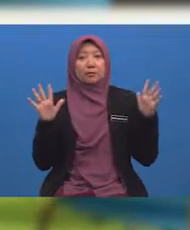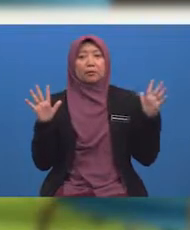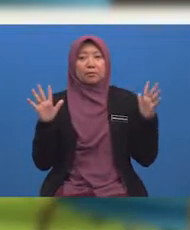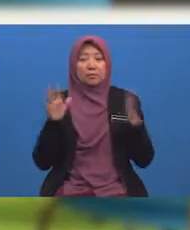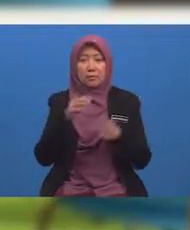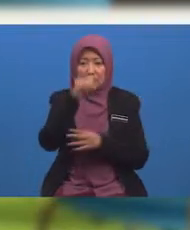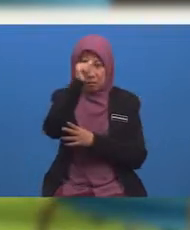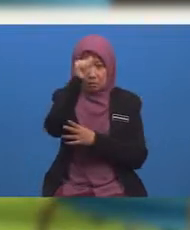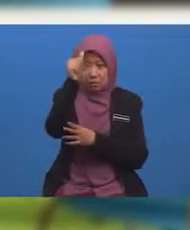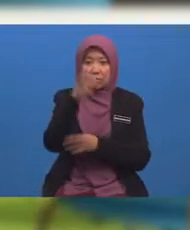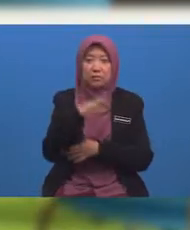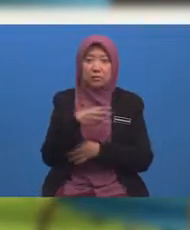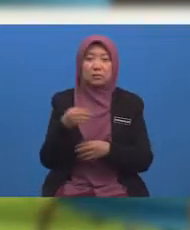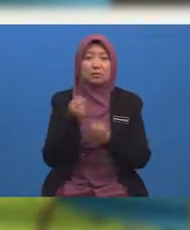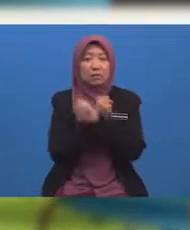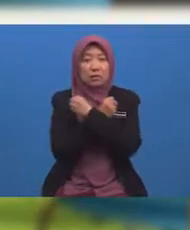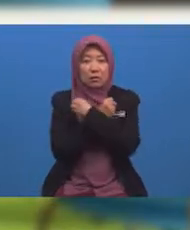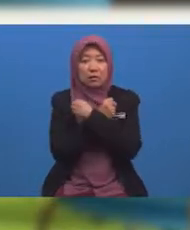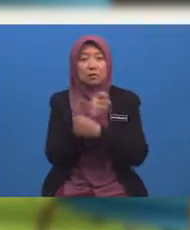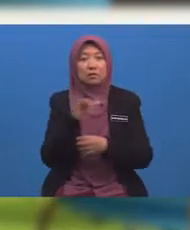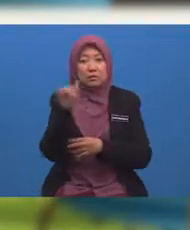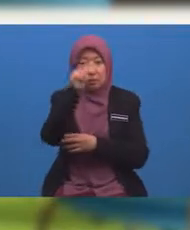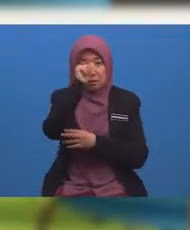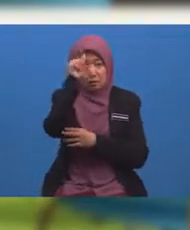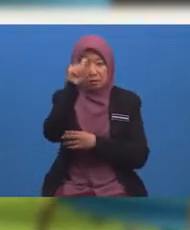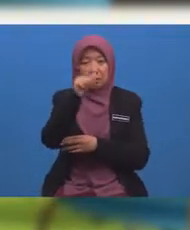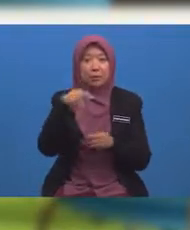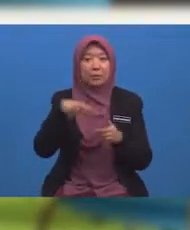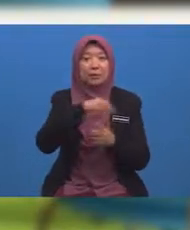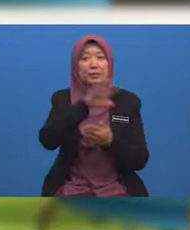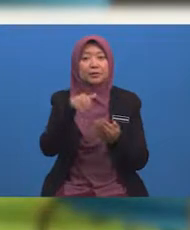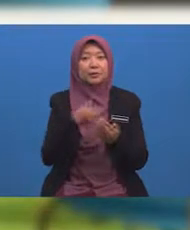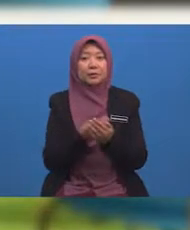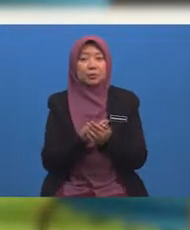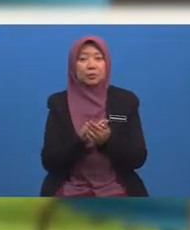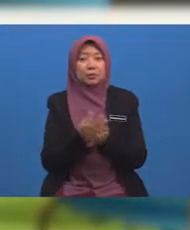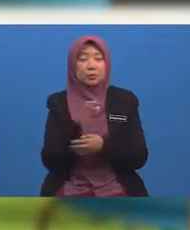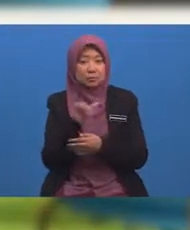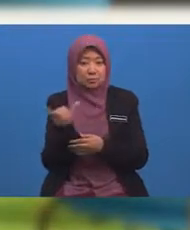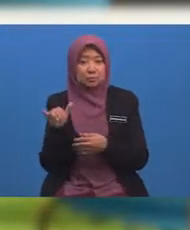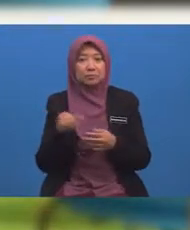dan betapa menyayanginya Allah kepada semua makhluk-makhluk ciptaannya.